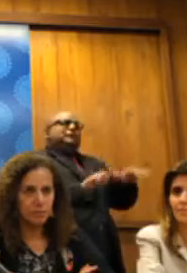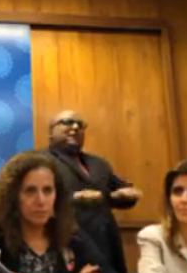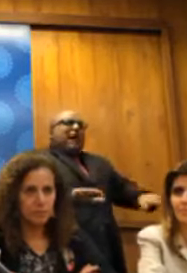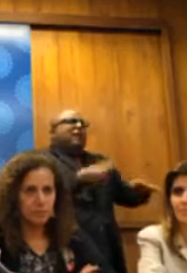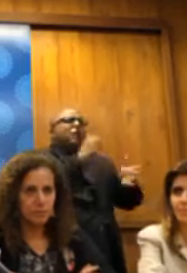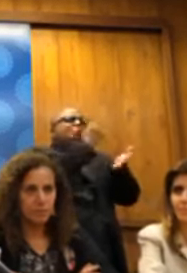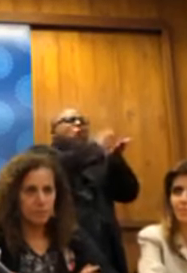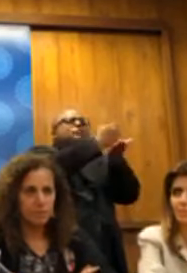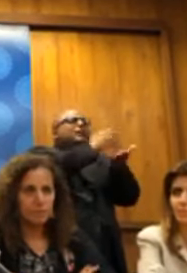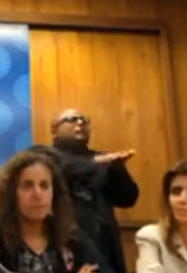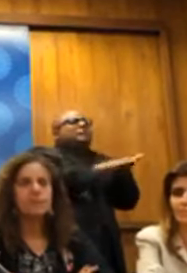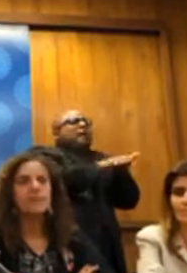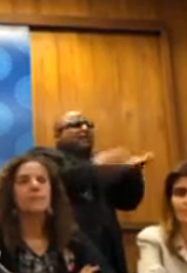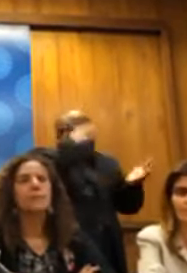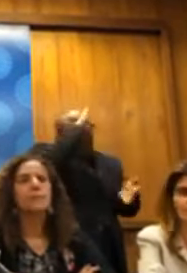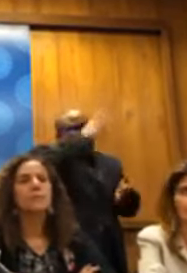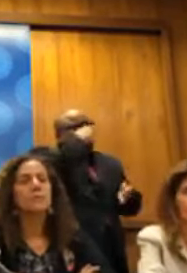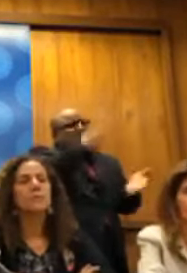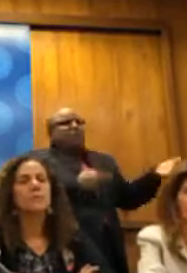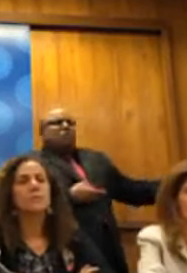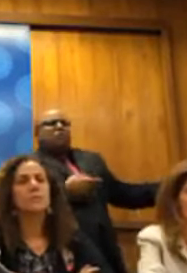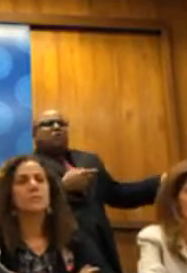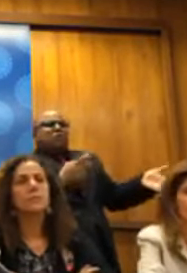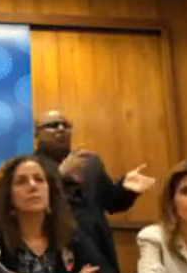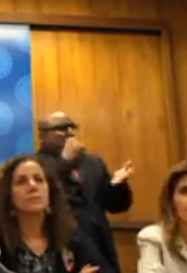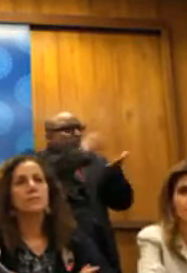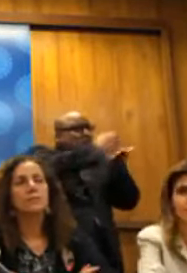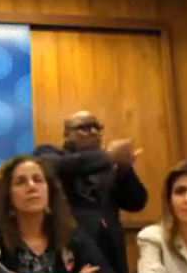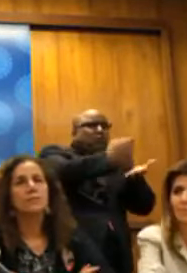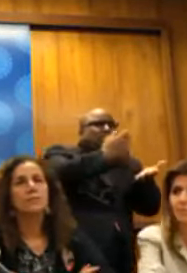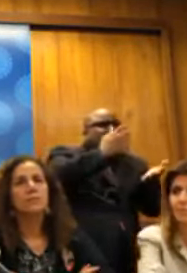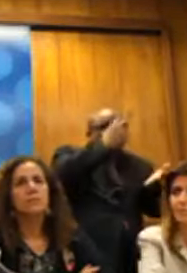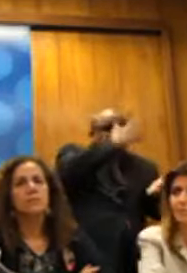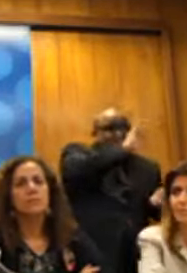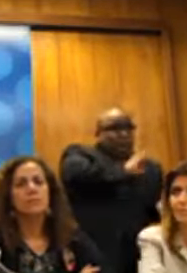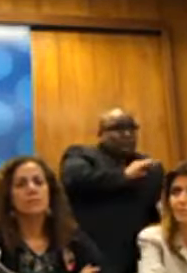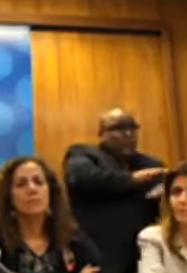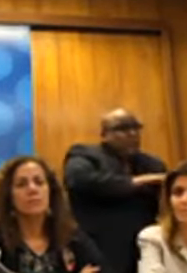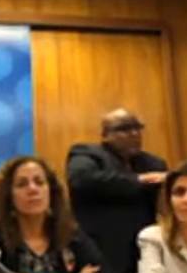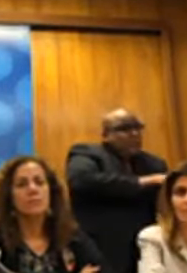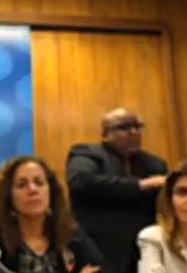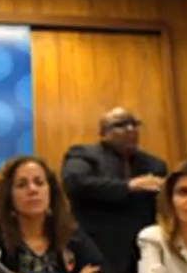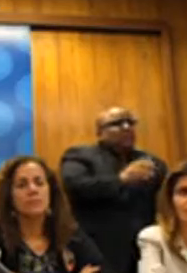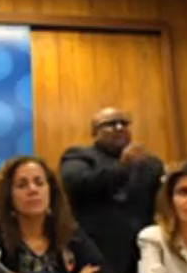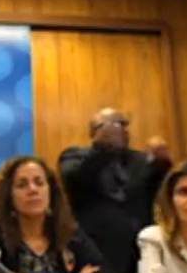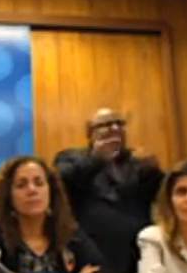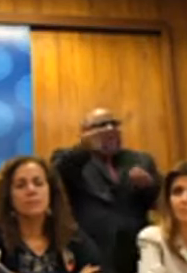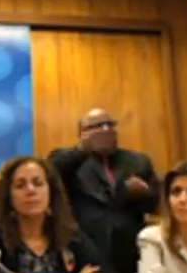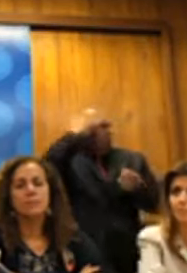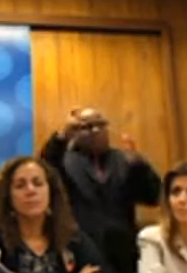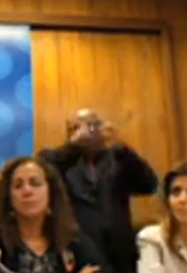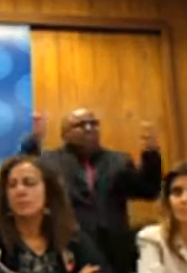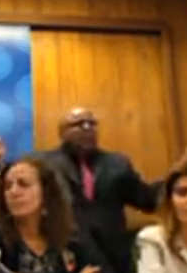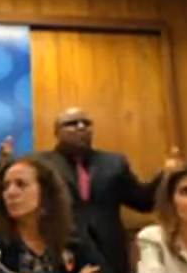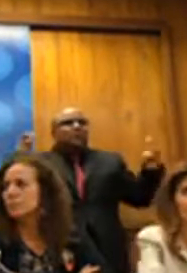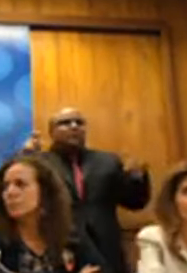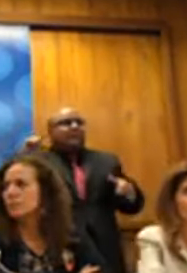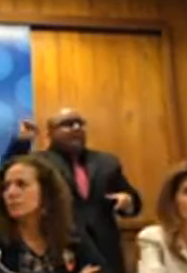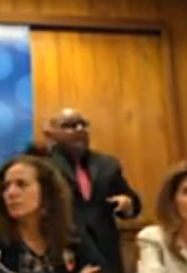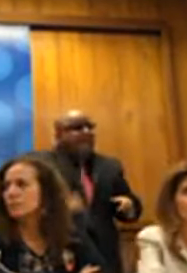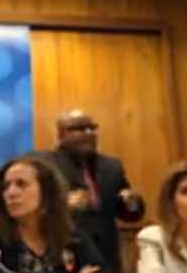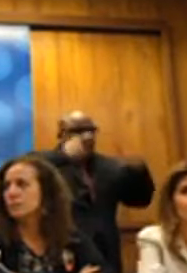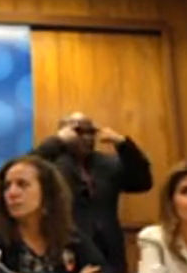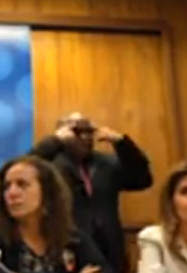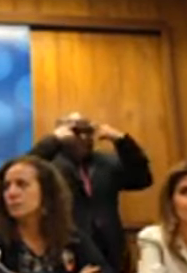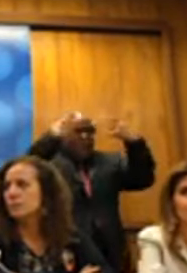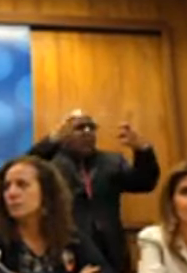contratar ninguém. Você não vai contratar policiais, vai armar a população e cortar direitos sociais. Esse caldeirão